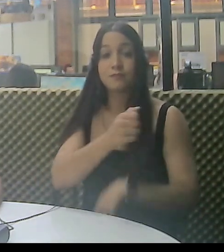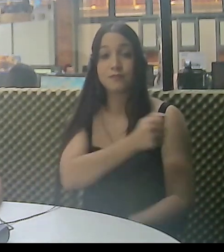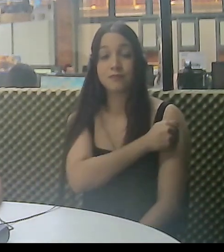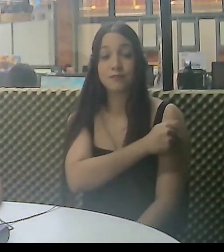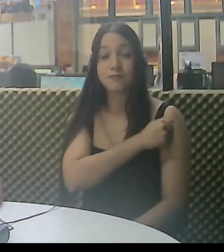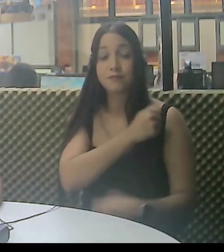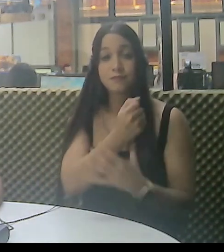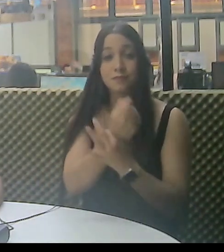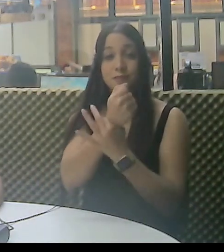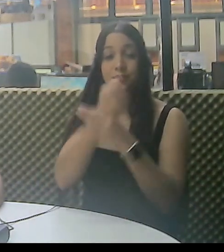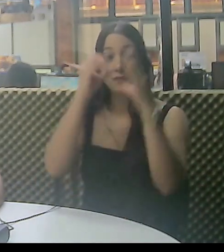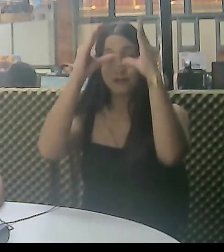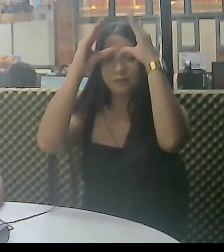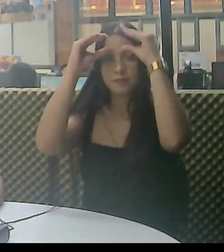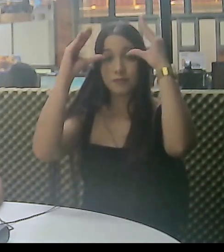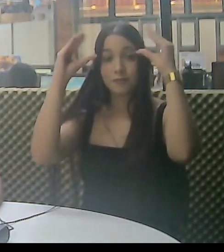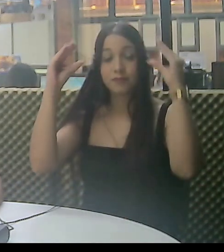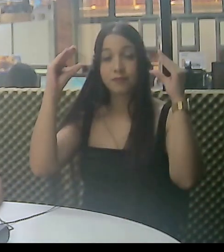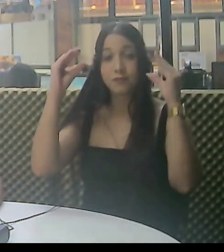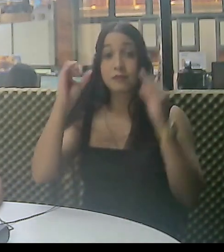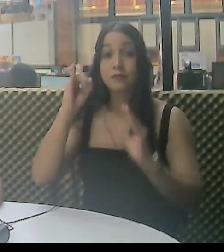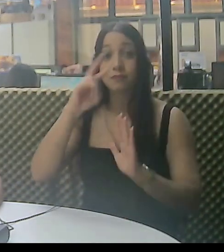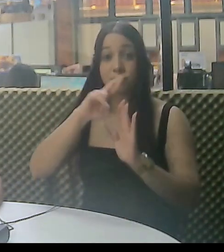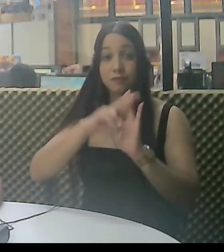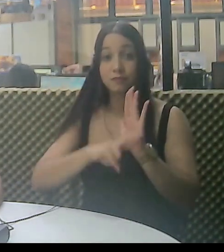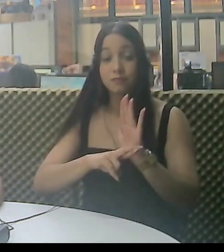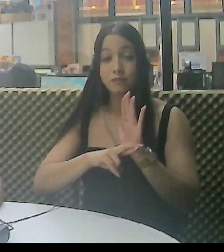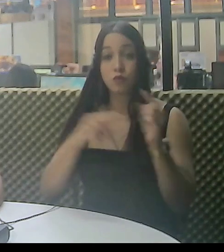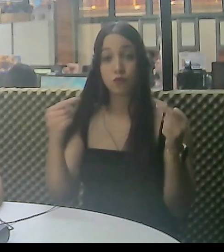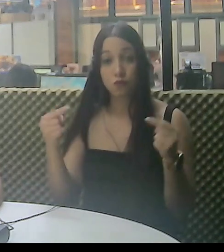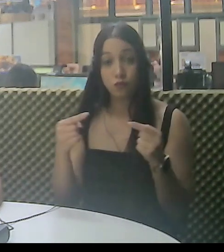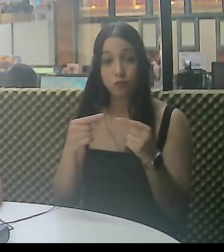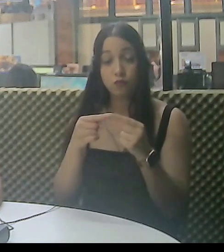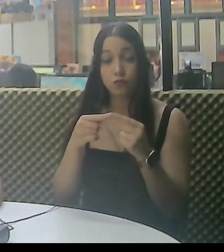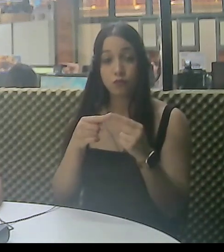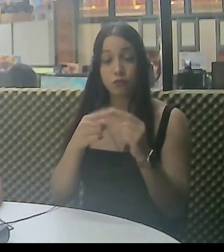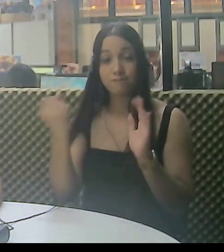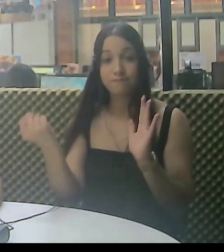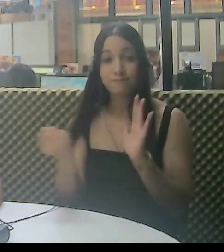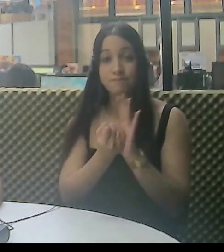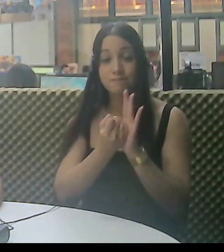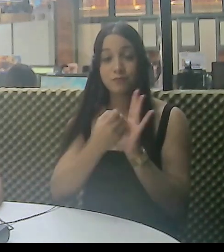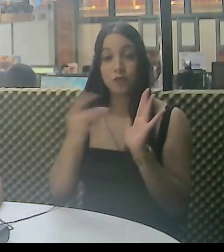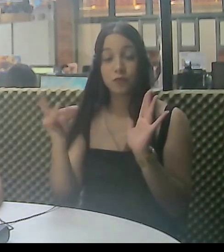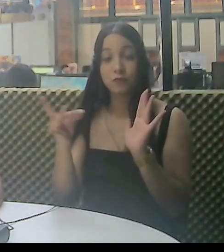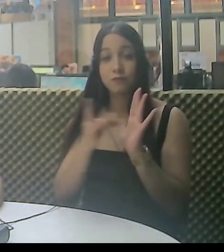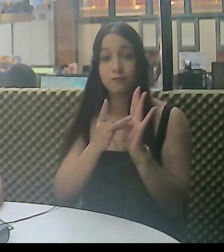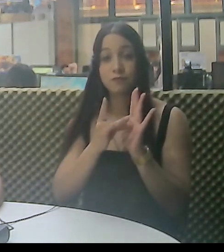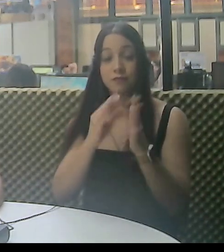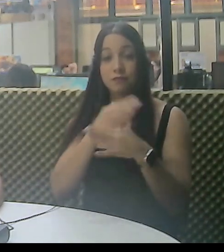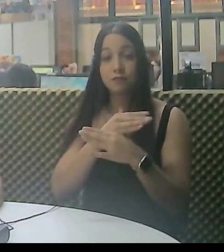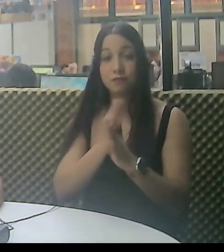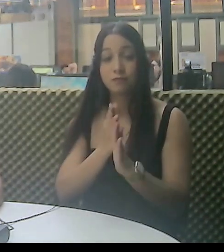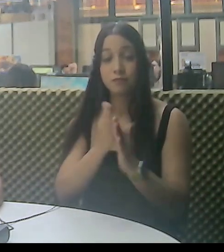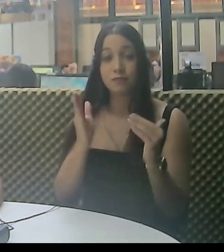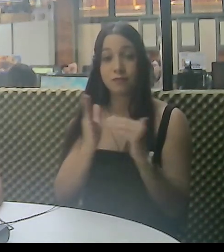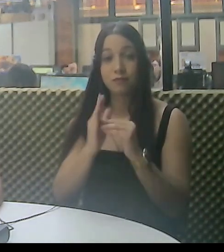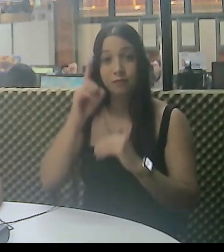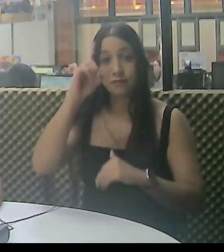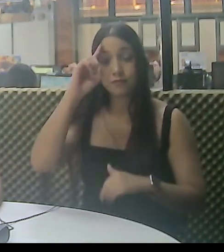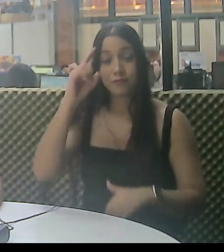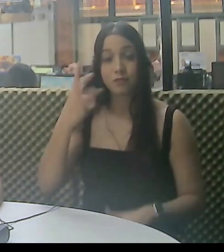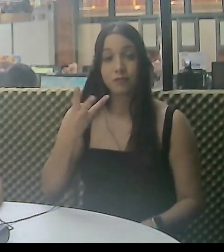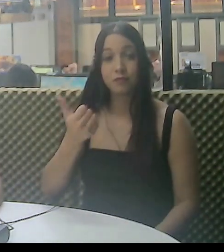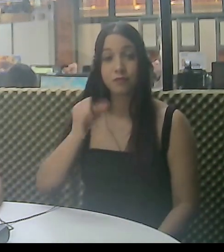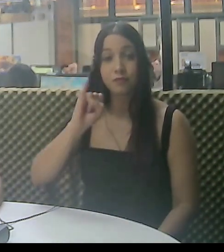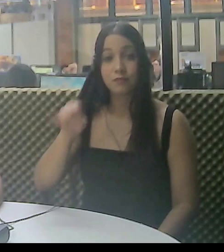com segurança e conforto. Se cumprirem os requisitos, recebem um selo oficial de regularidade, válido até o dia 31